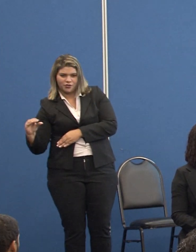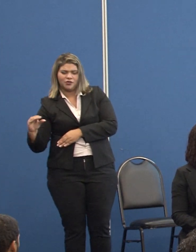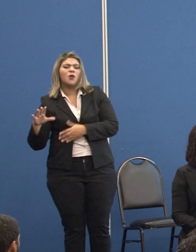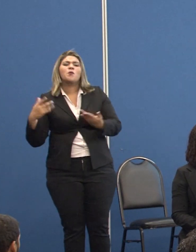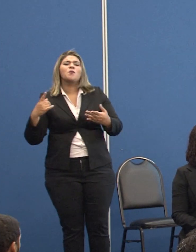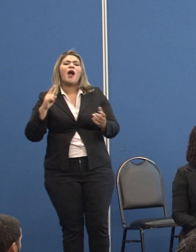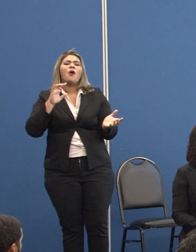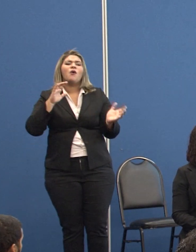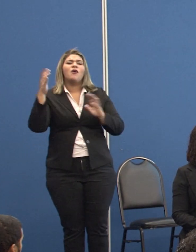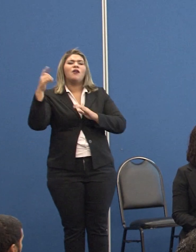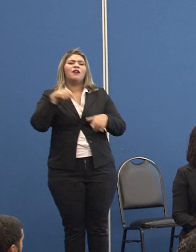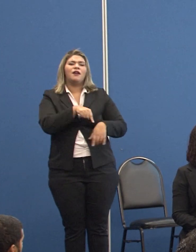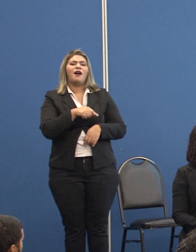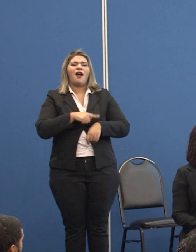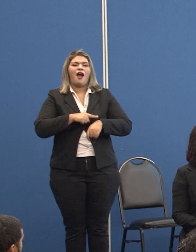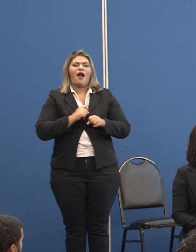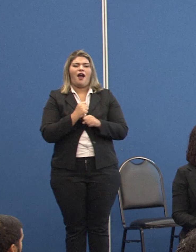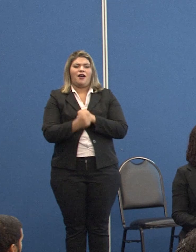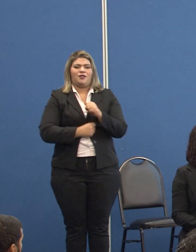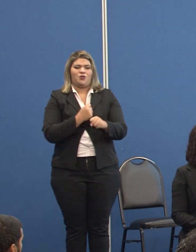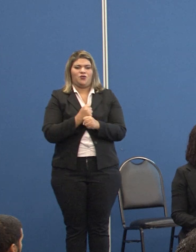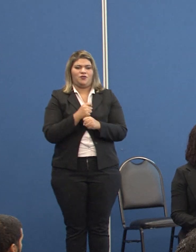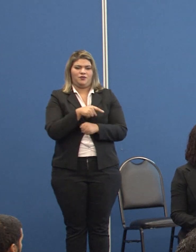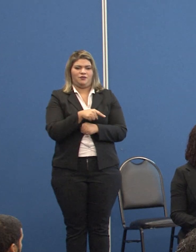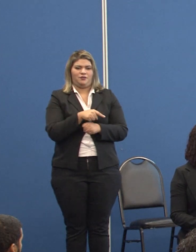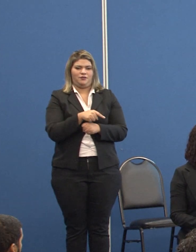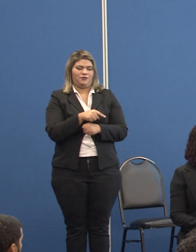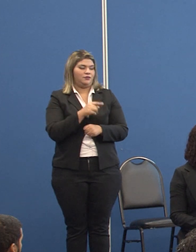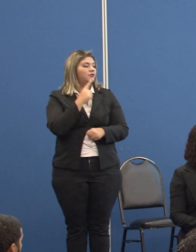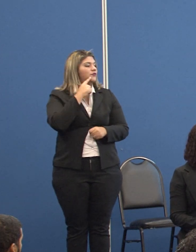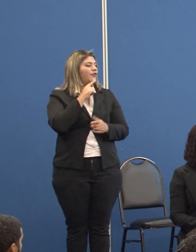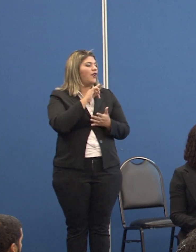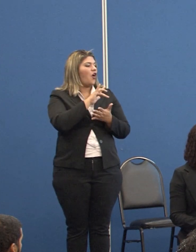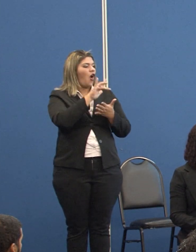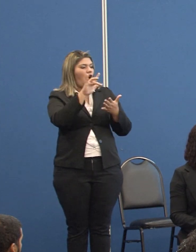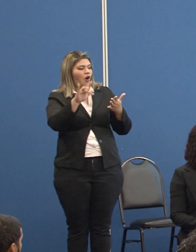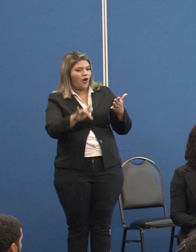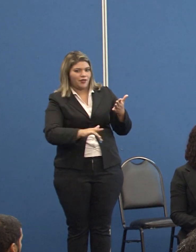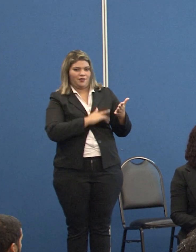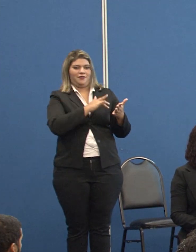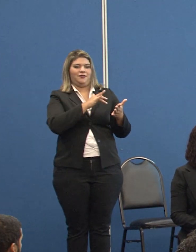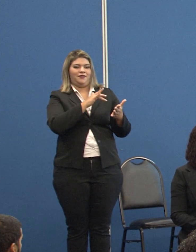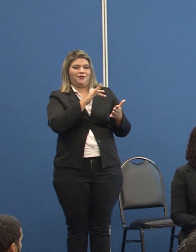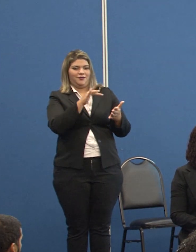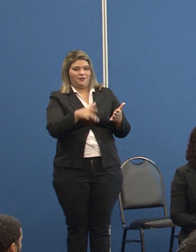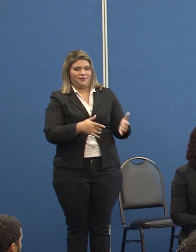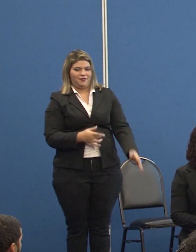spring. Primeiro, ele roda o spring. Vamos dizer que bateu aqui